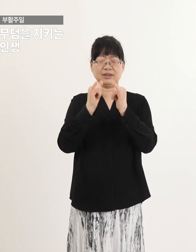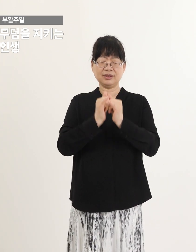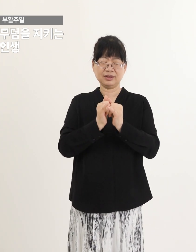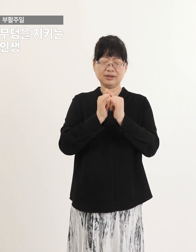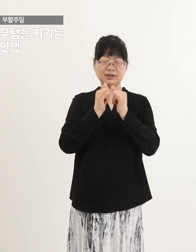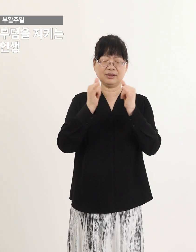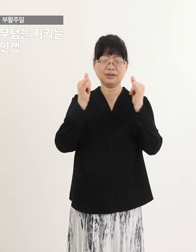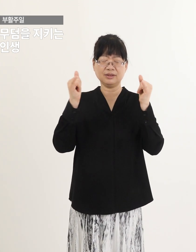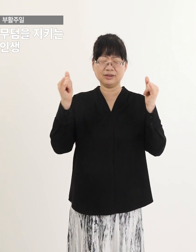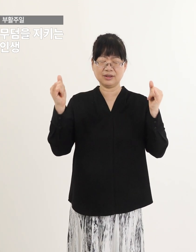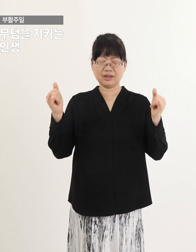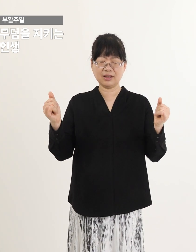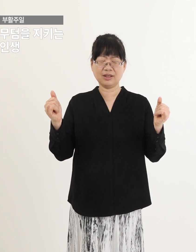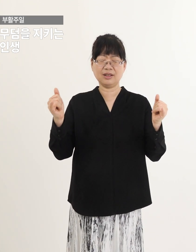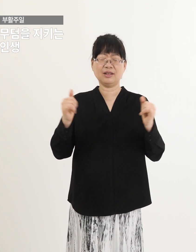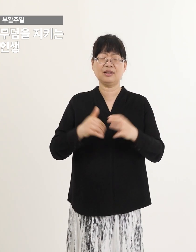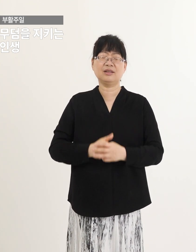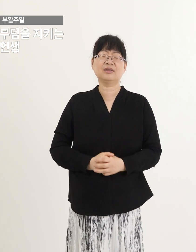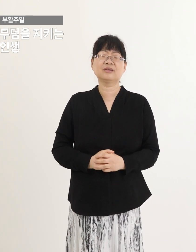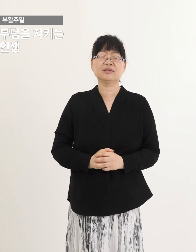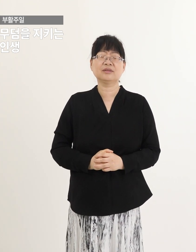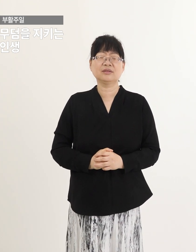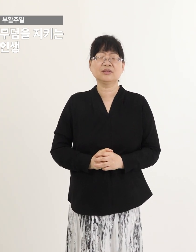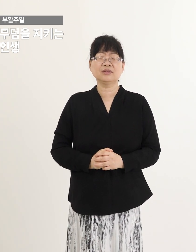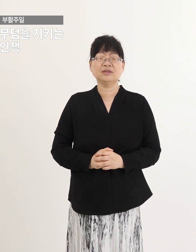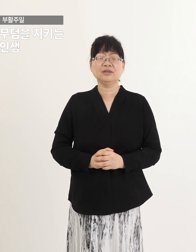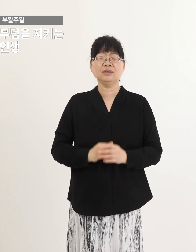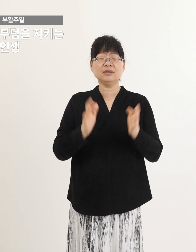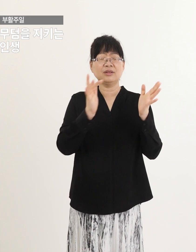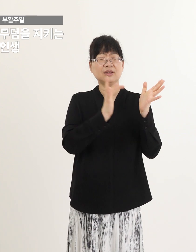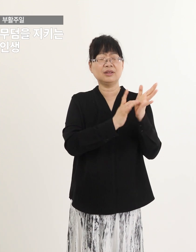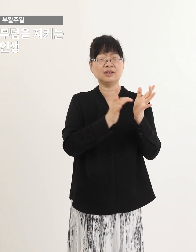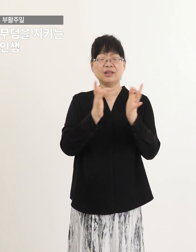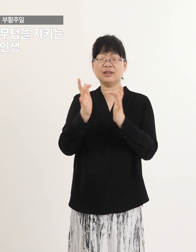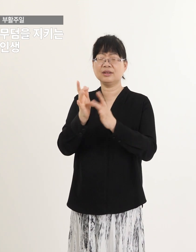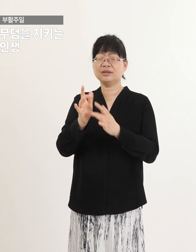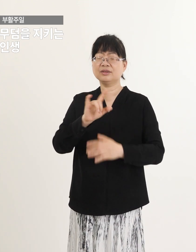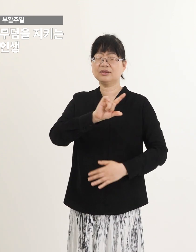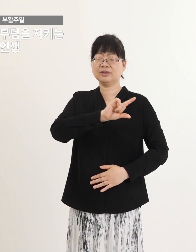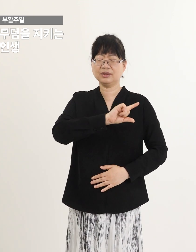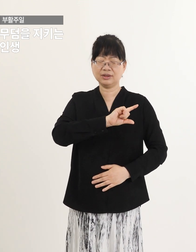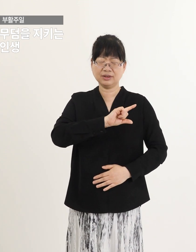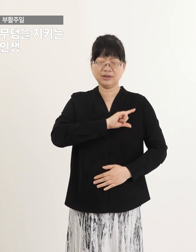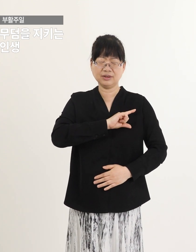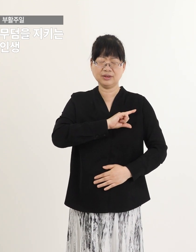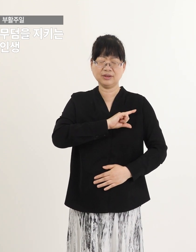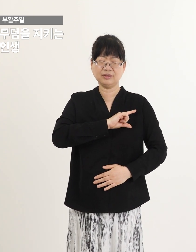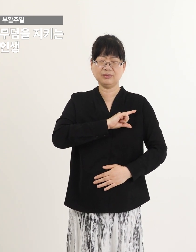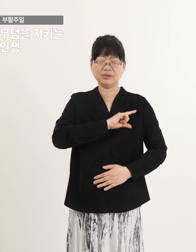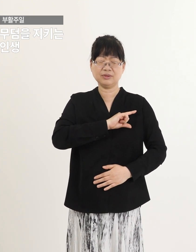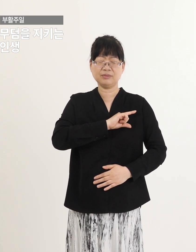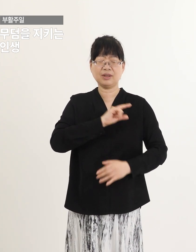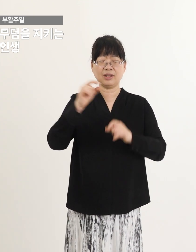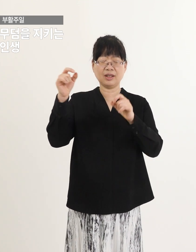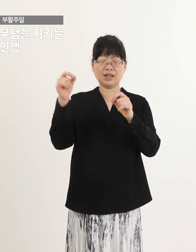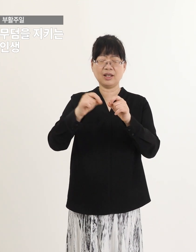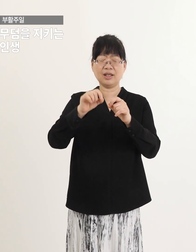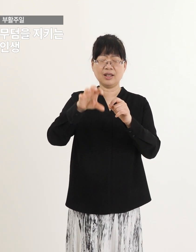어떤 상황 속에서도 예수의 이름을 부르는 성도의 반열에 세워지기를 바랍니다.